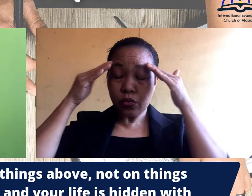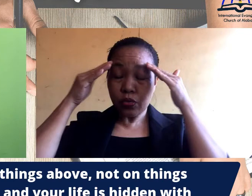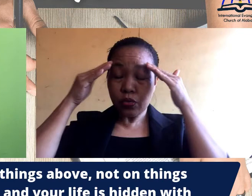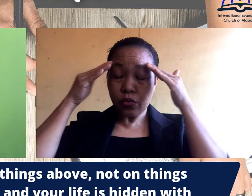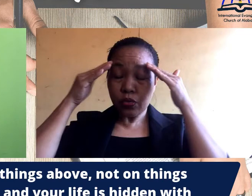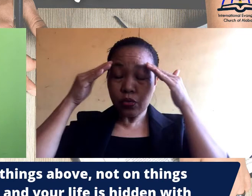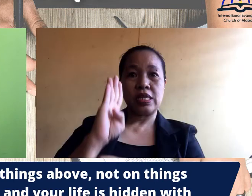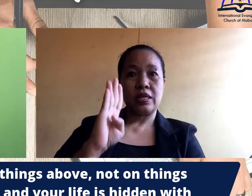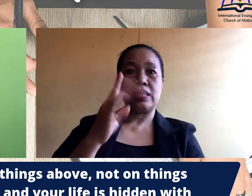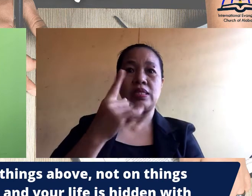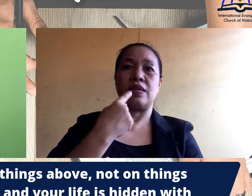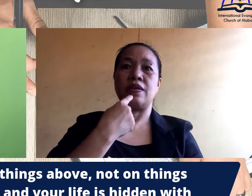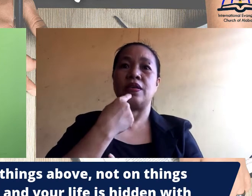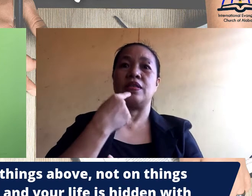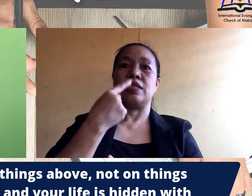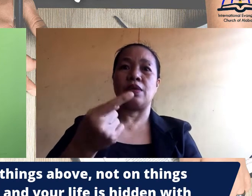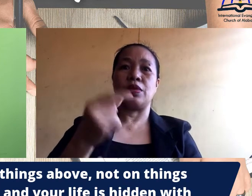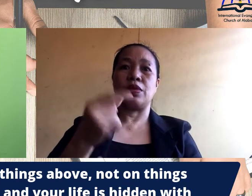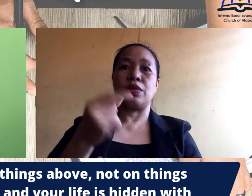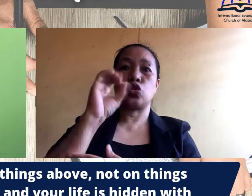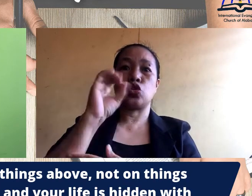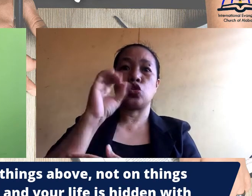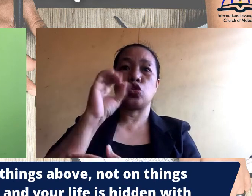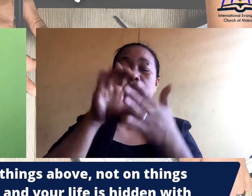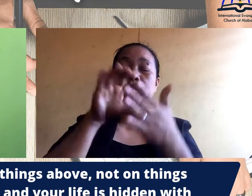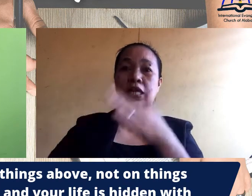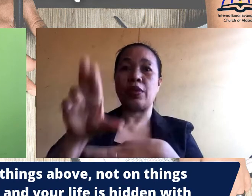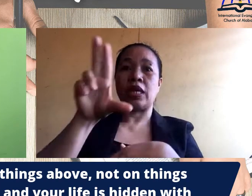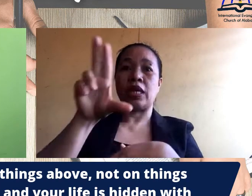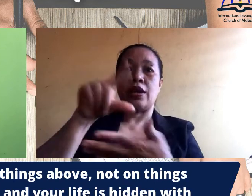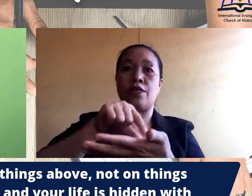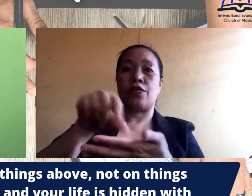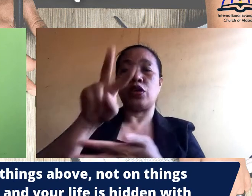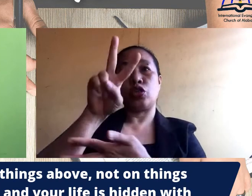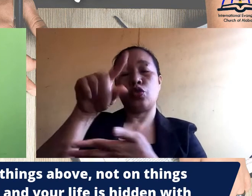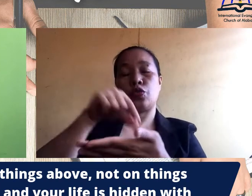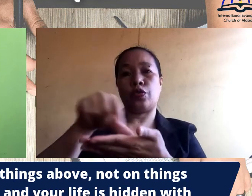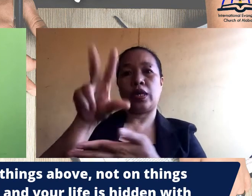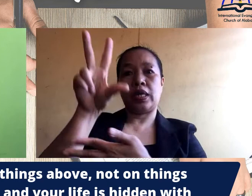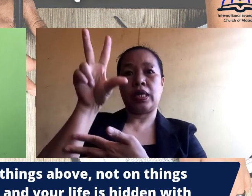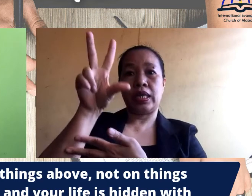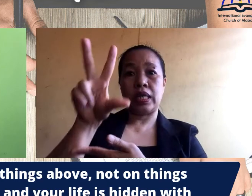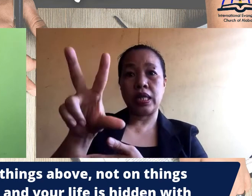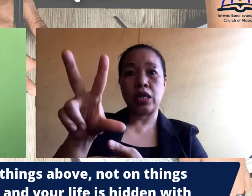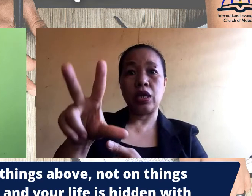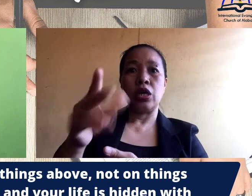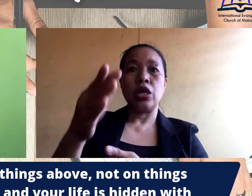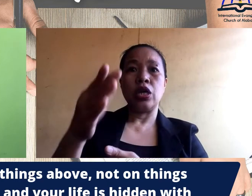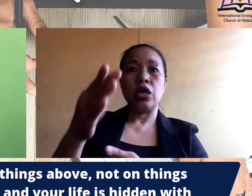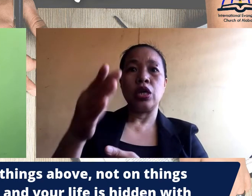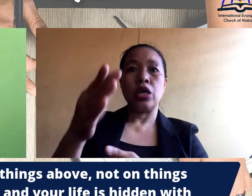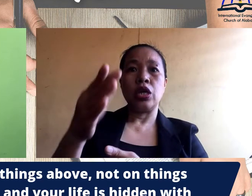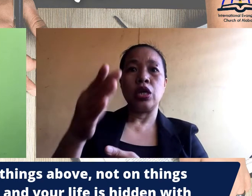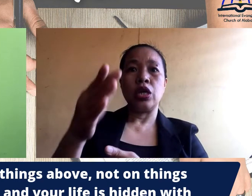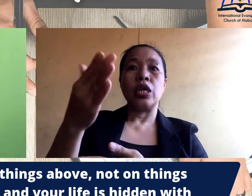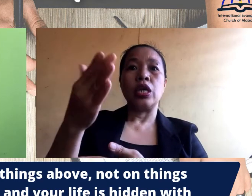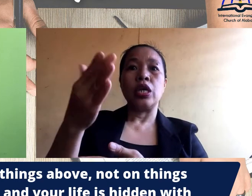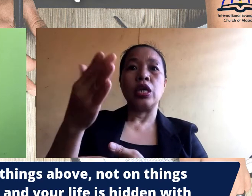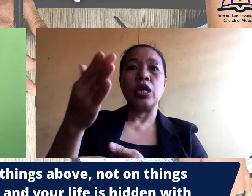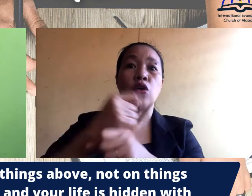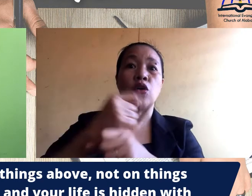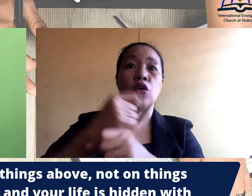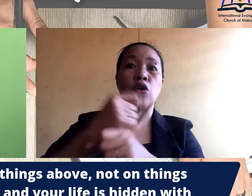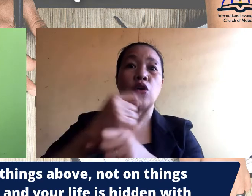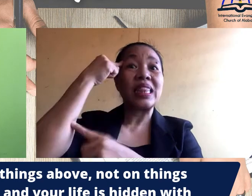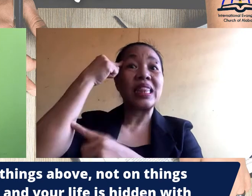your mind on things above, not on things on the earth. For you died and your life